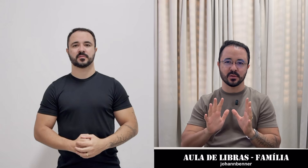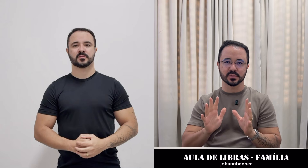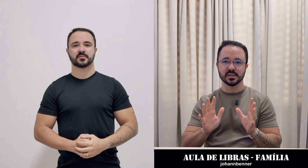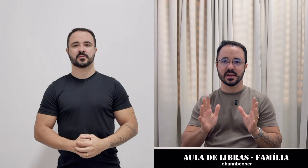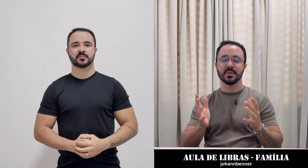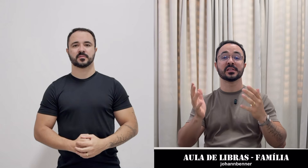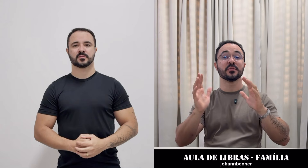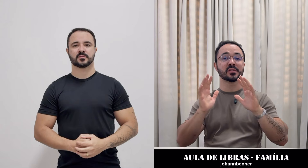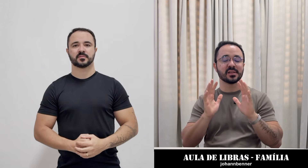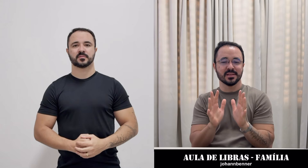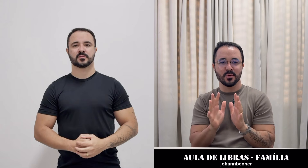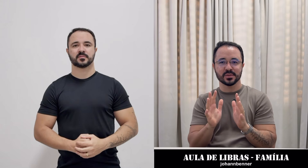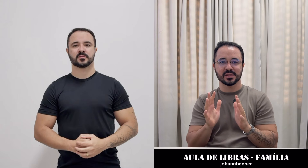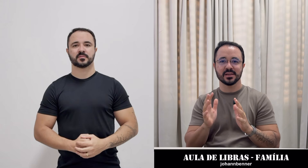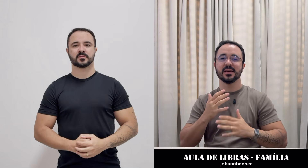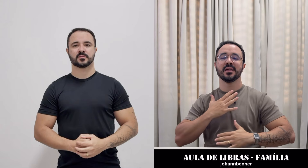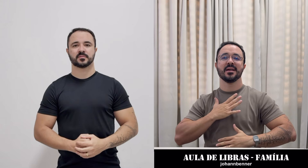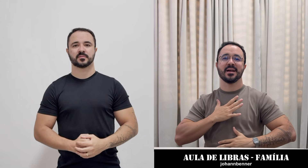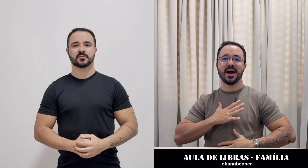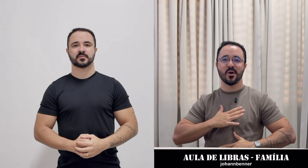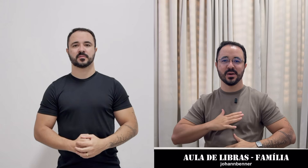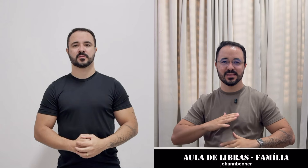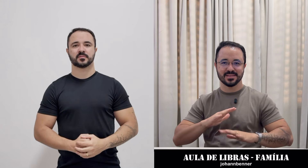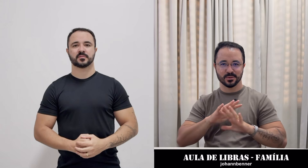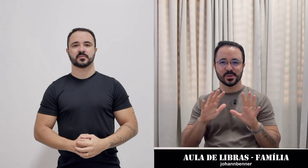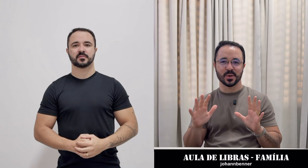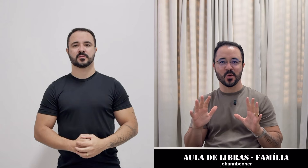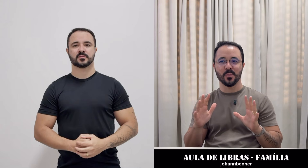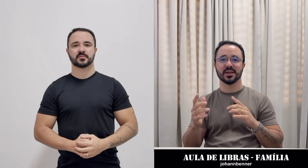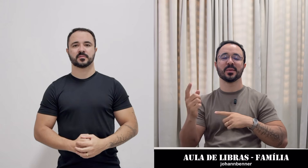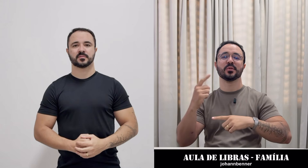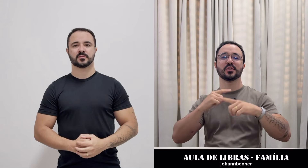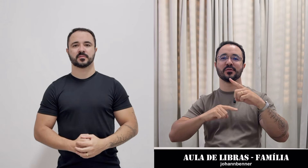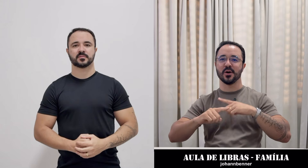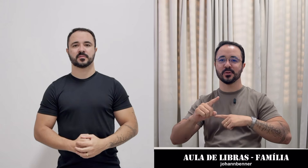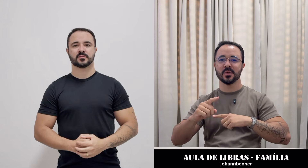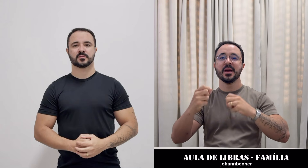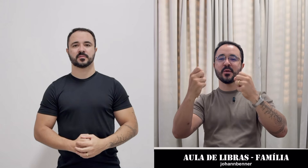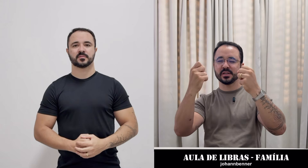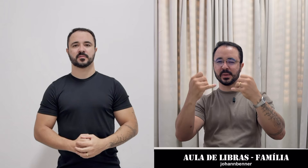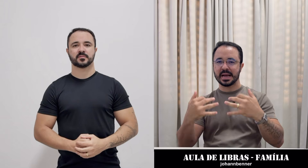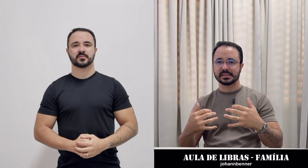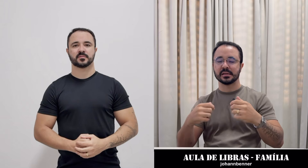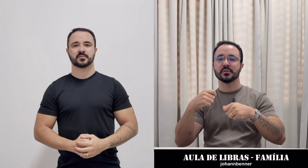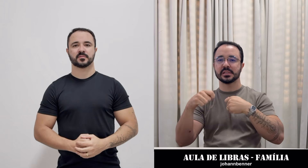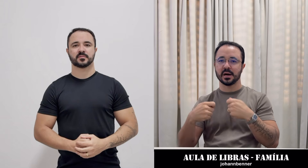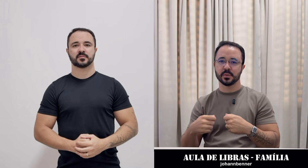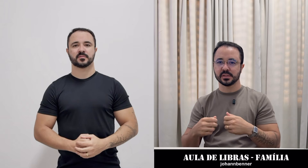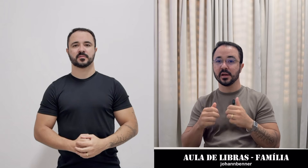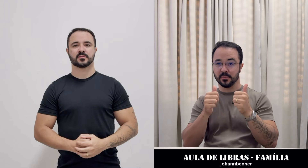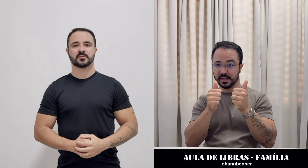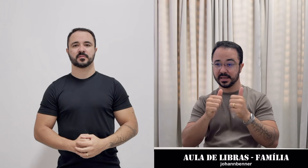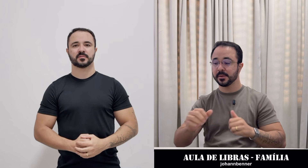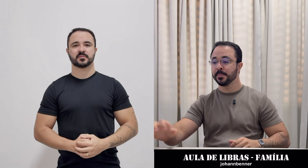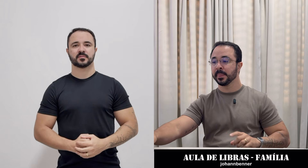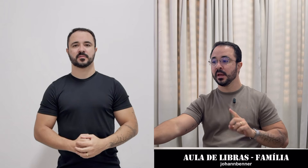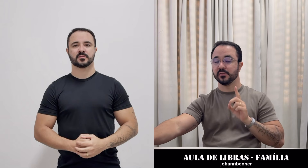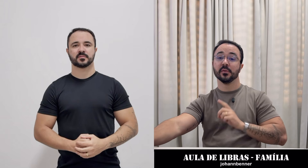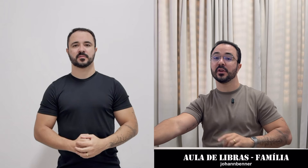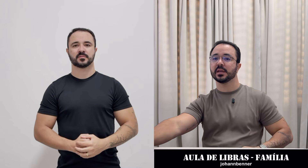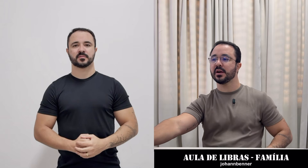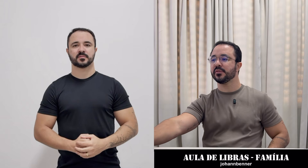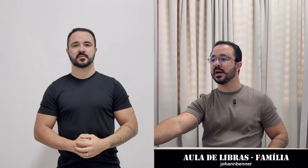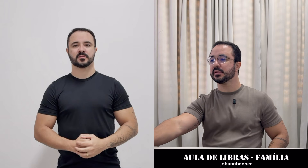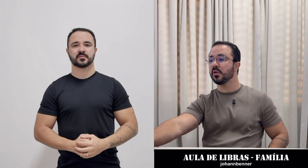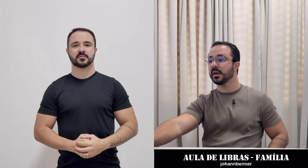que você conseguir, mas se você não conseguir, calma, não se preocupa que depois eu volto com a explicação sinal por sinal, beleza?